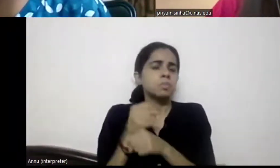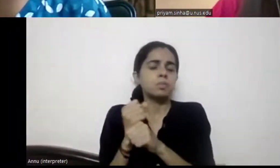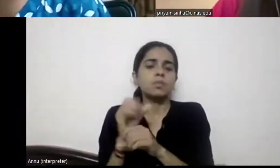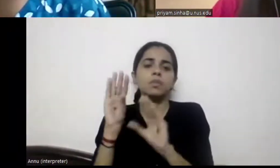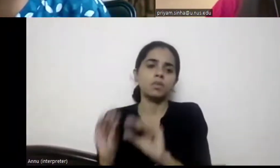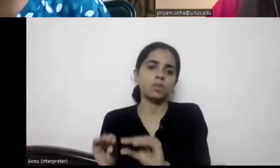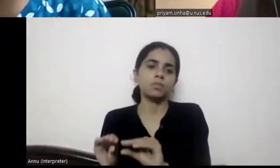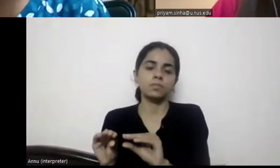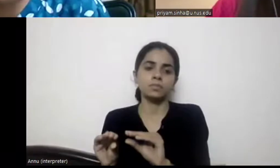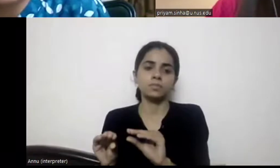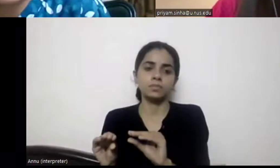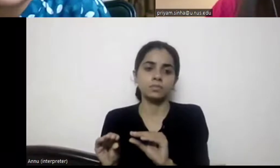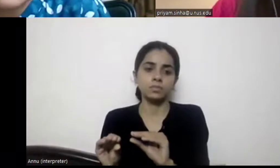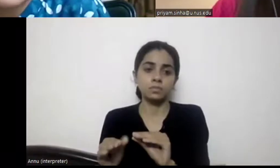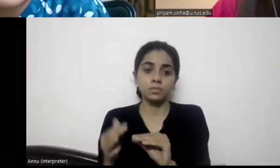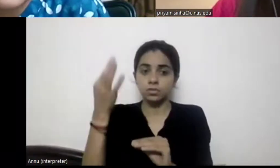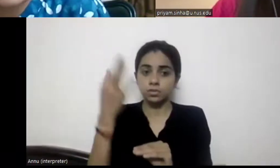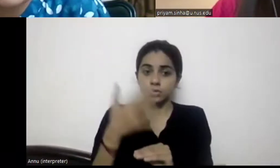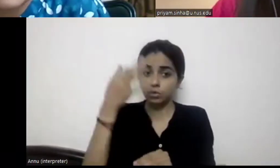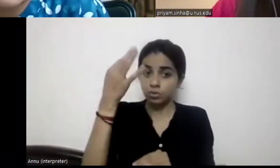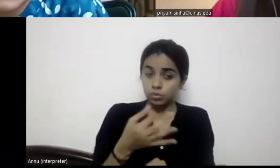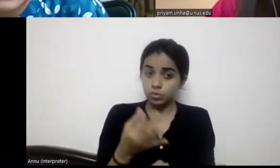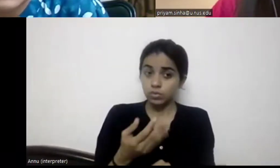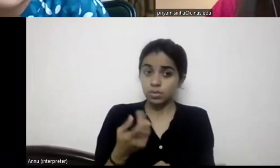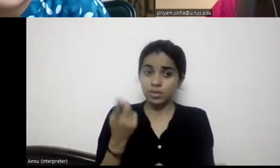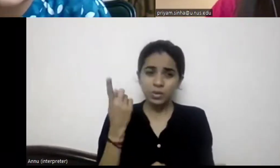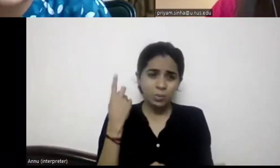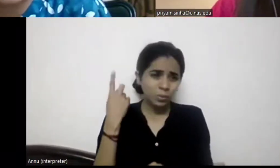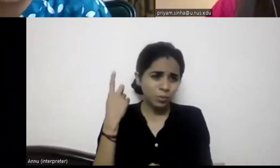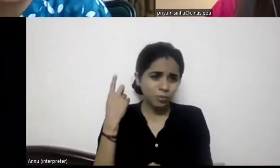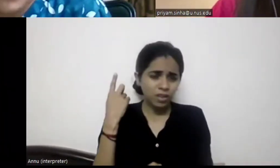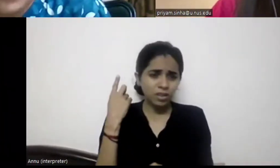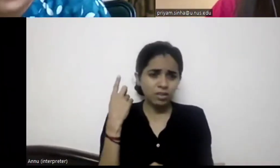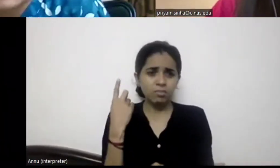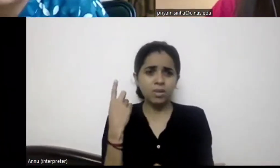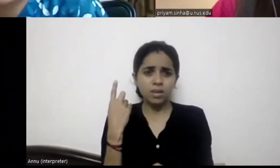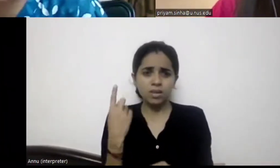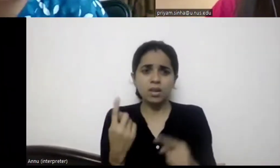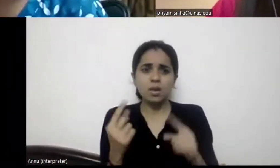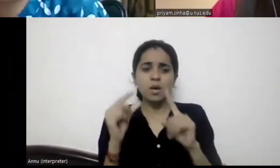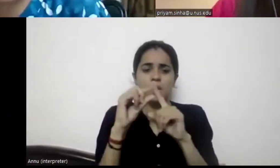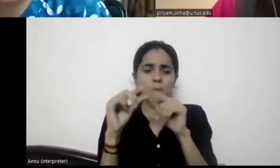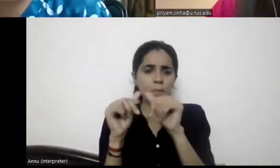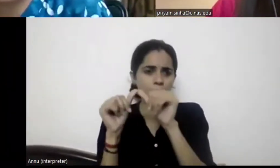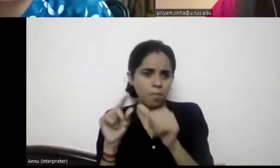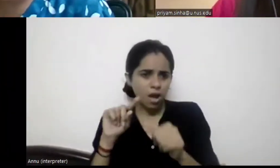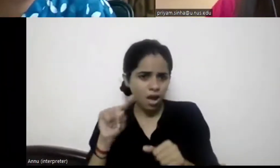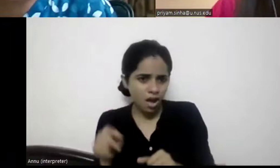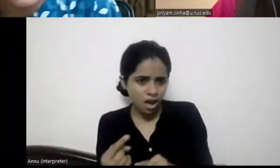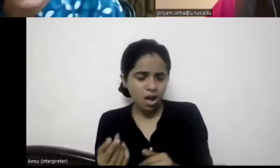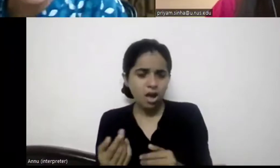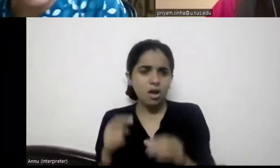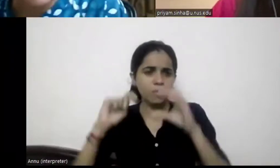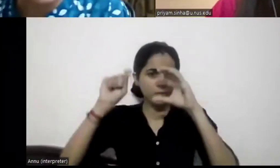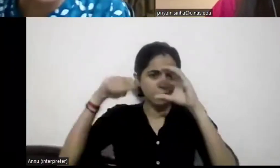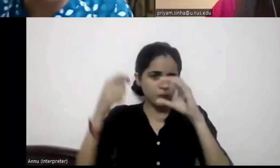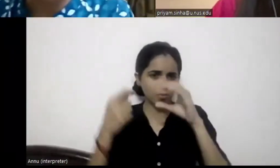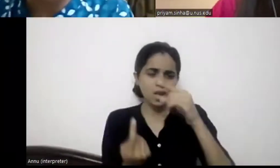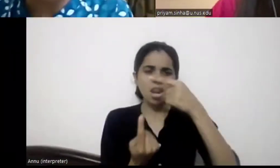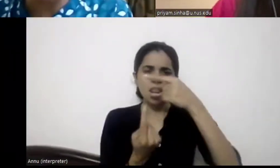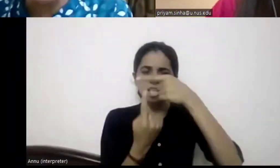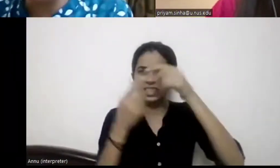I think अभी जो new recently जो films आए हैं जैसे आ है, और say for example तारे ज़मीं